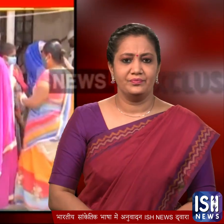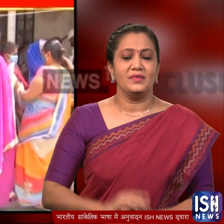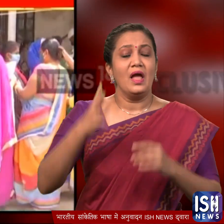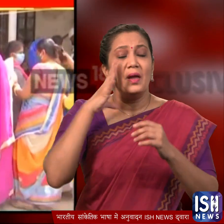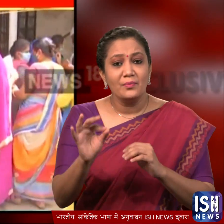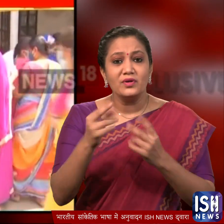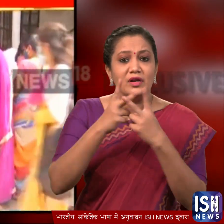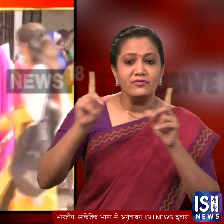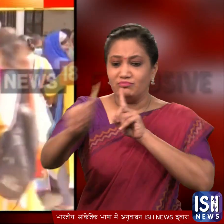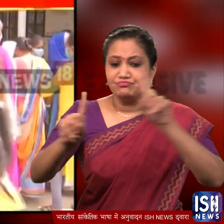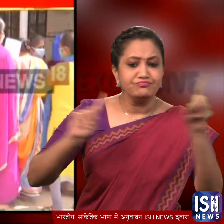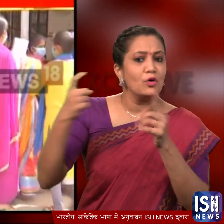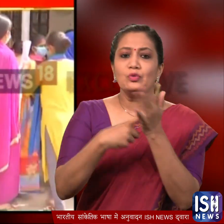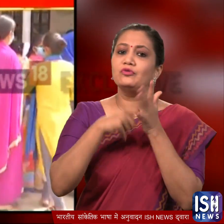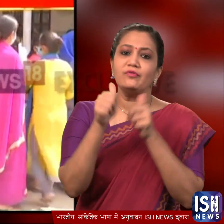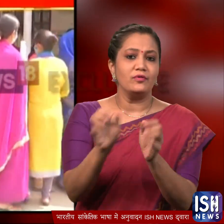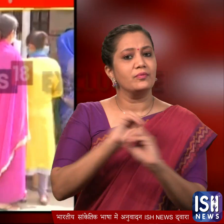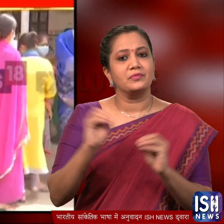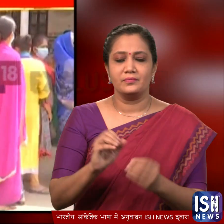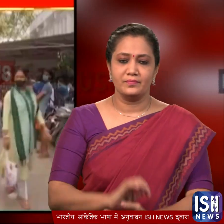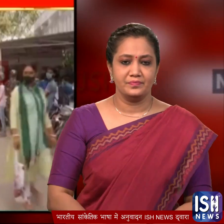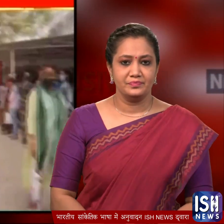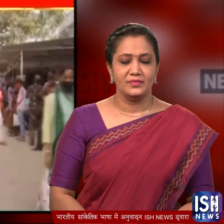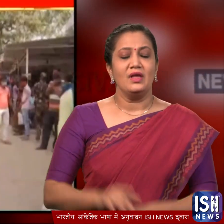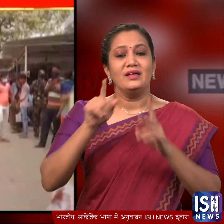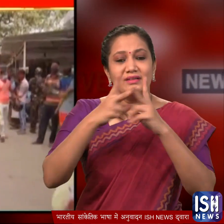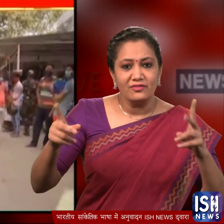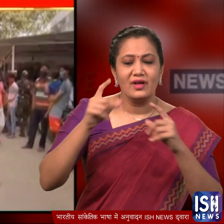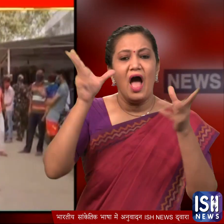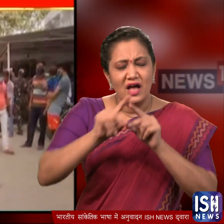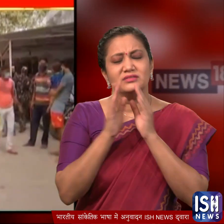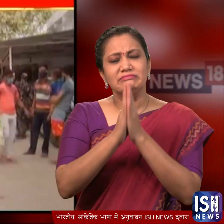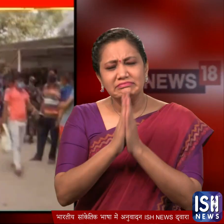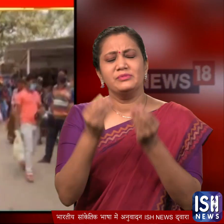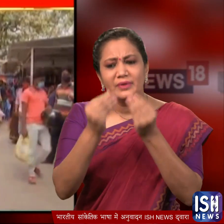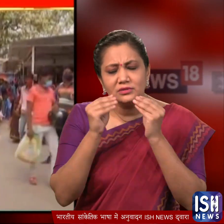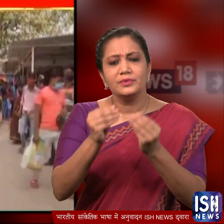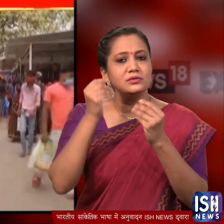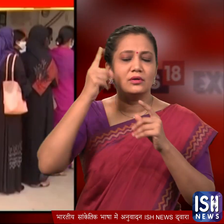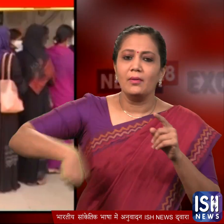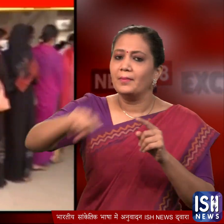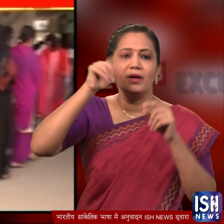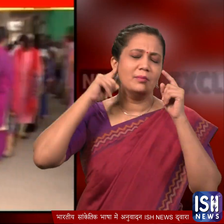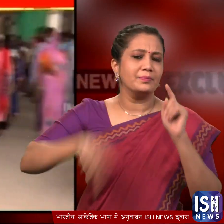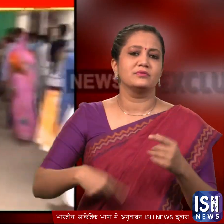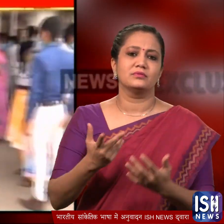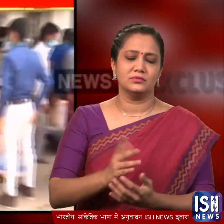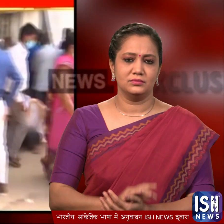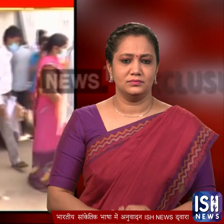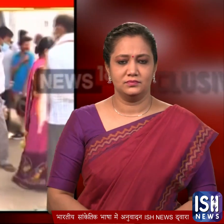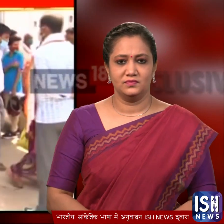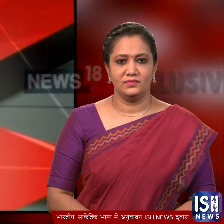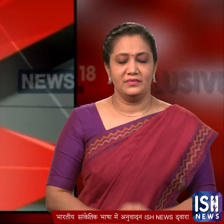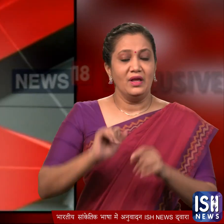नहीं, वहां जरूरी दूरी का नियम भी ताक पर रख दिया गया। लोगों को सावधान करने के लिए वहां बार बार अपील भी की गई, लेकिन कुछ लोगों पर उसका भी असर नहीं